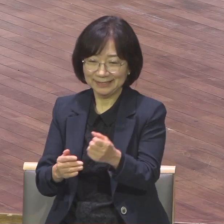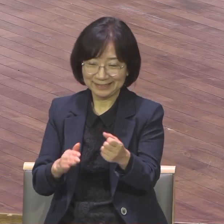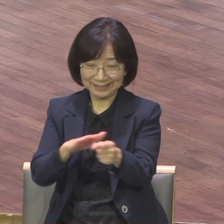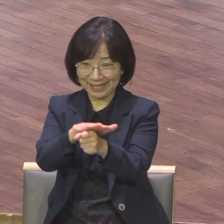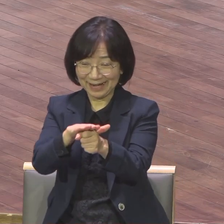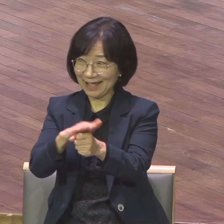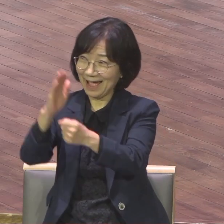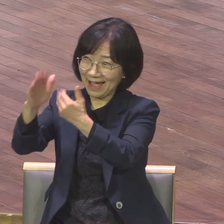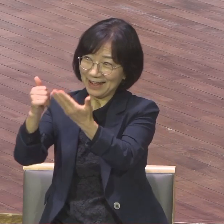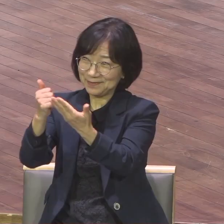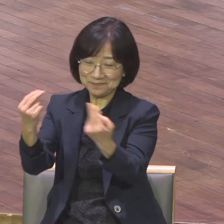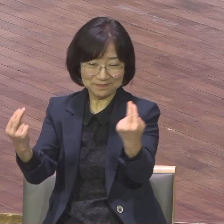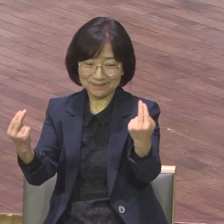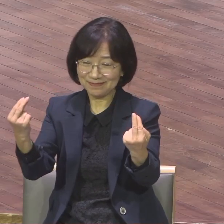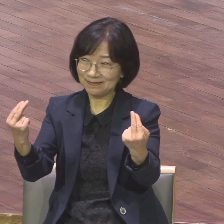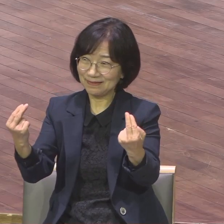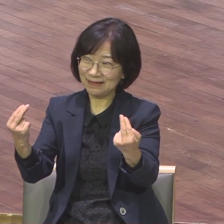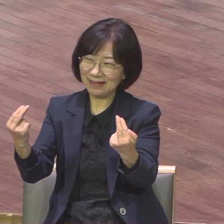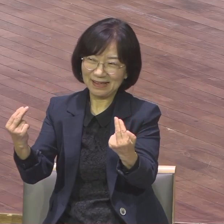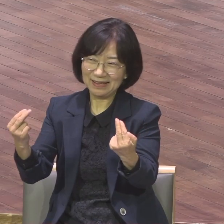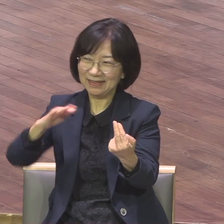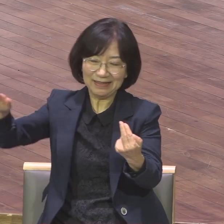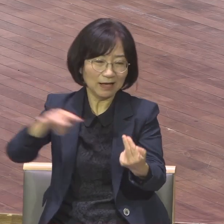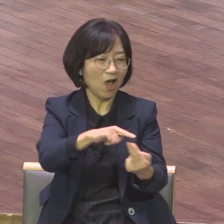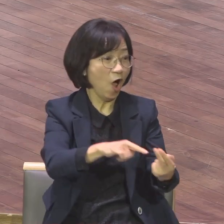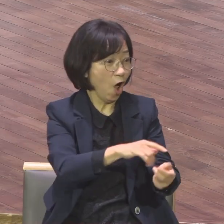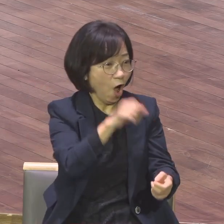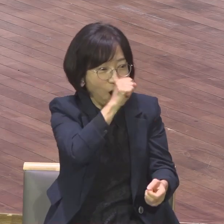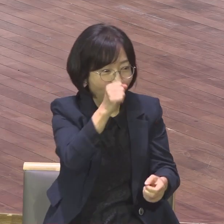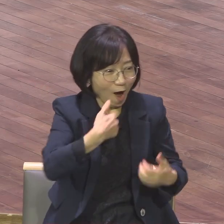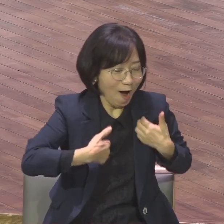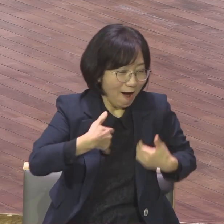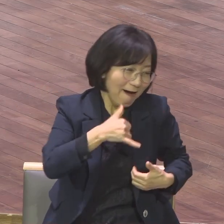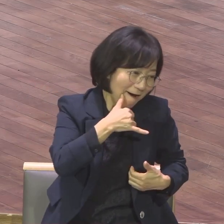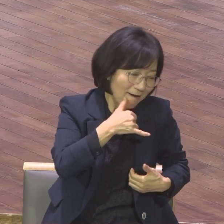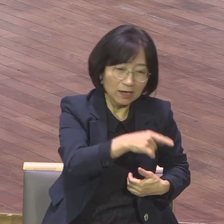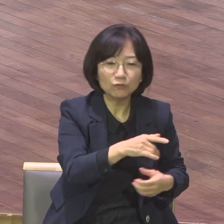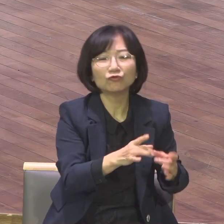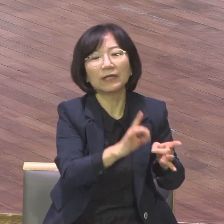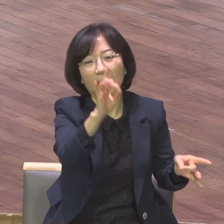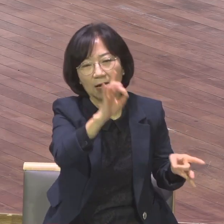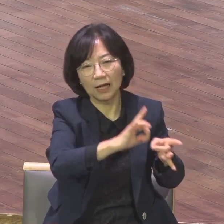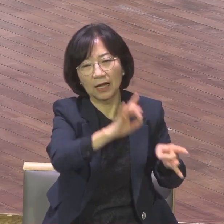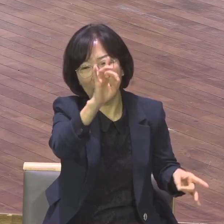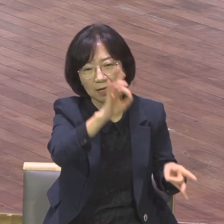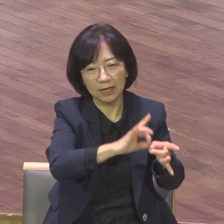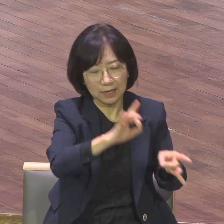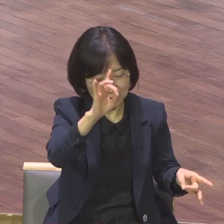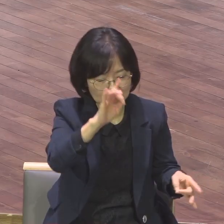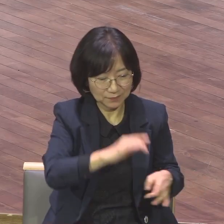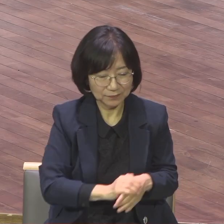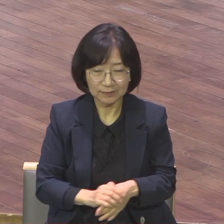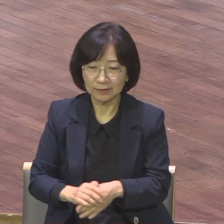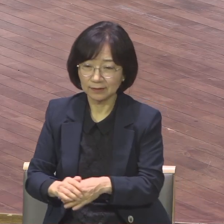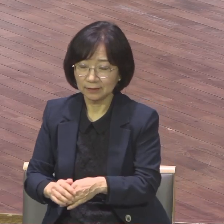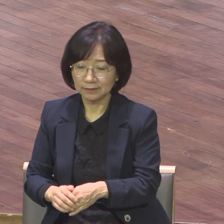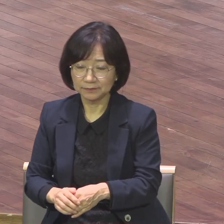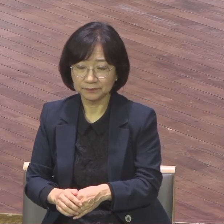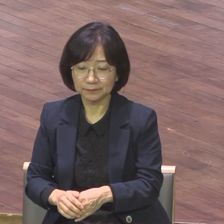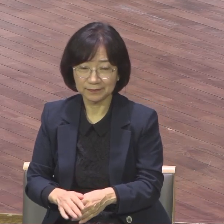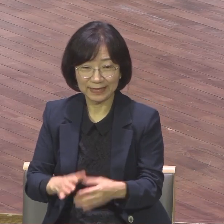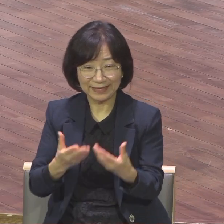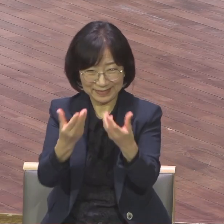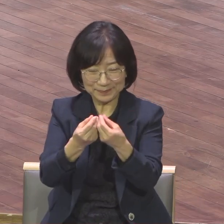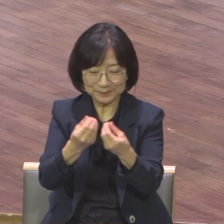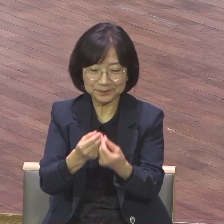거. 그래서 여러분요, 심지어 성경 그렇게 말하지 않습니까? 하나님께서 나보다